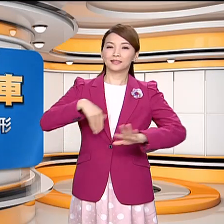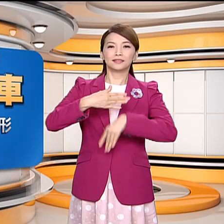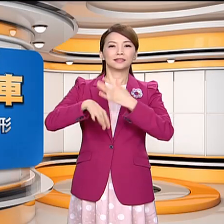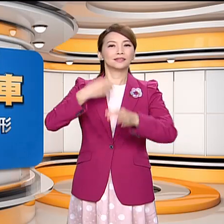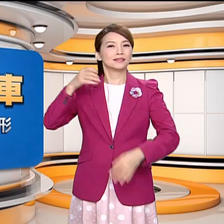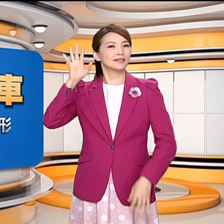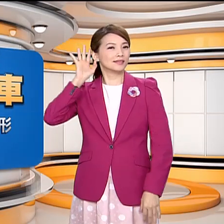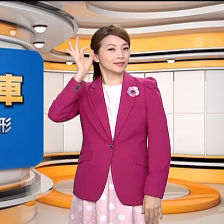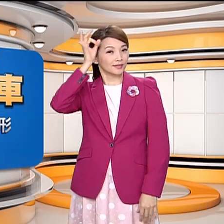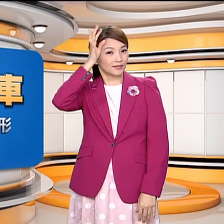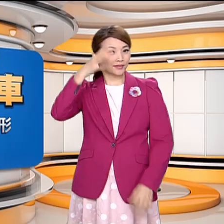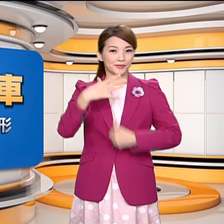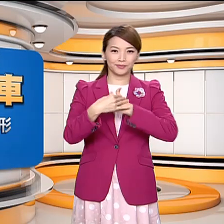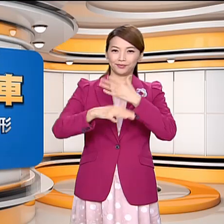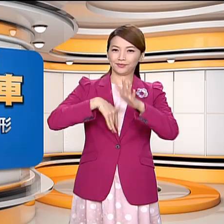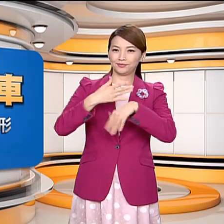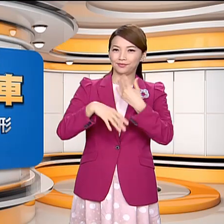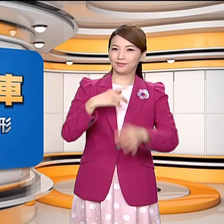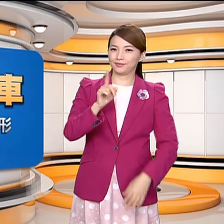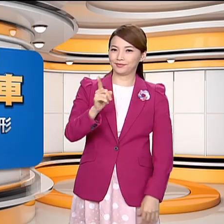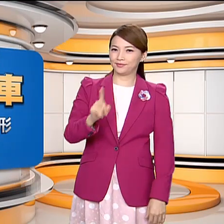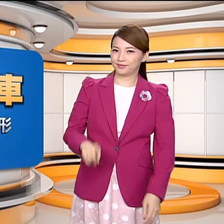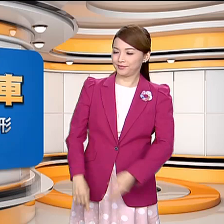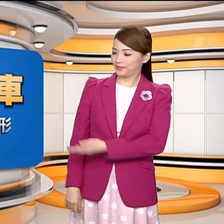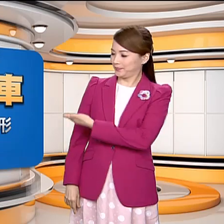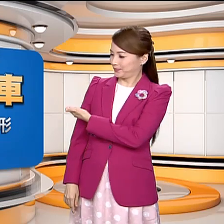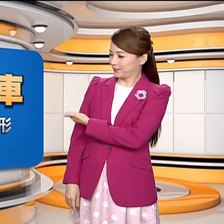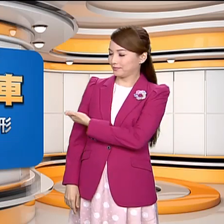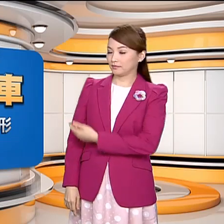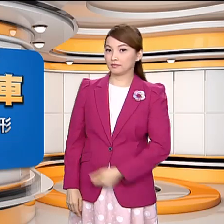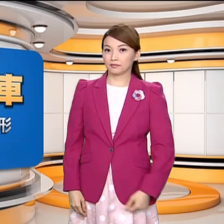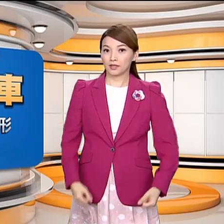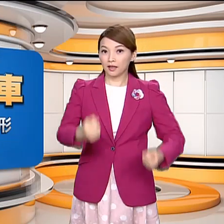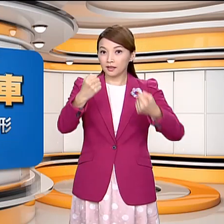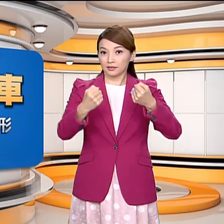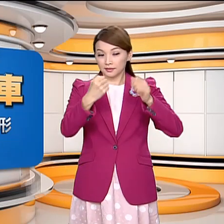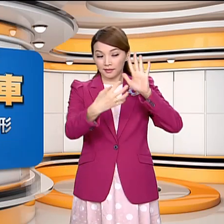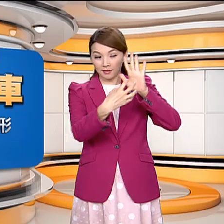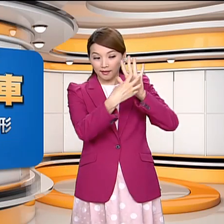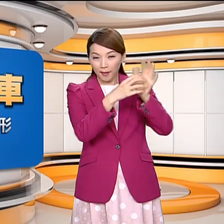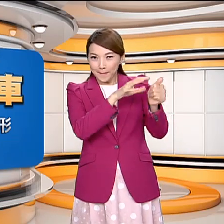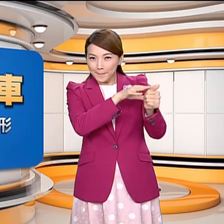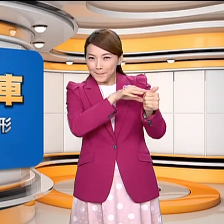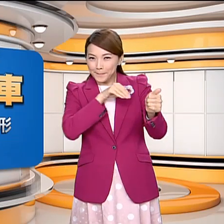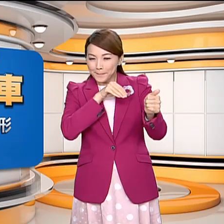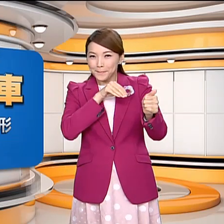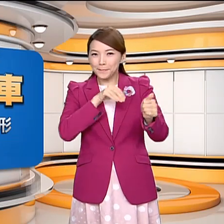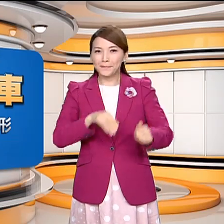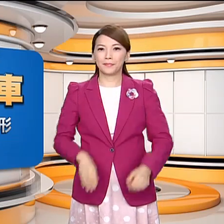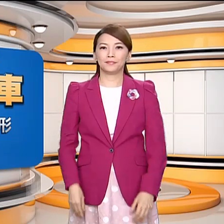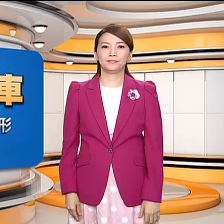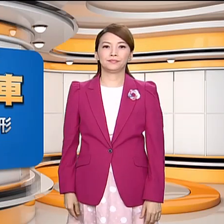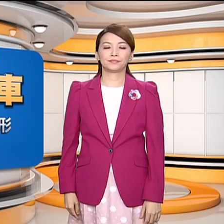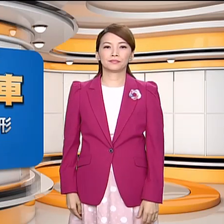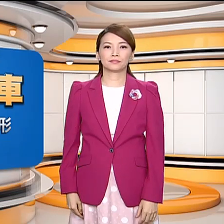今天的手语新闻通，我们来学本田汽车要怎么比呢？用本田汽车的标示来表